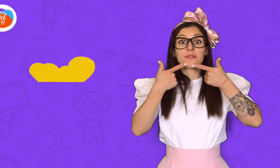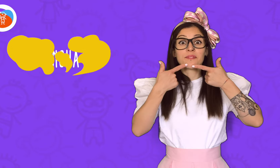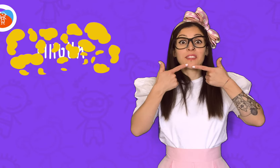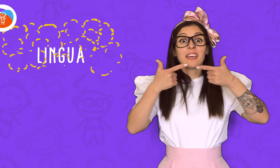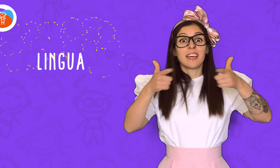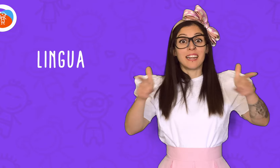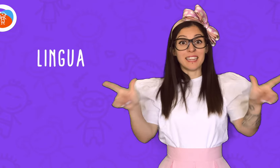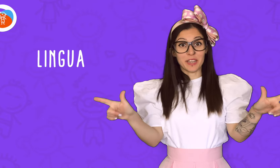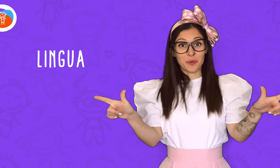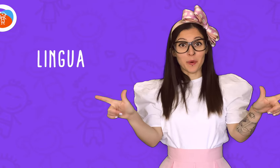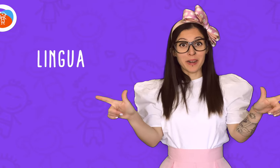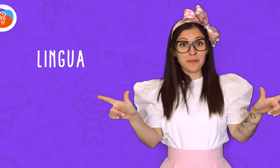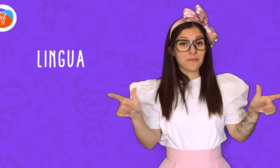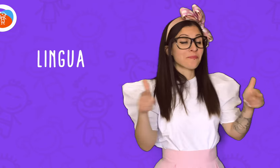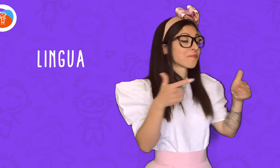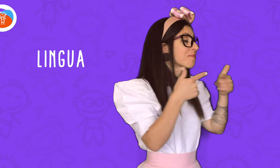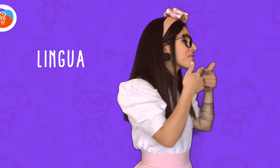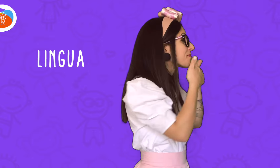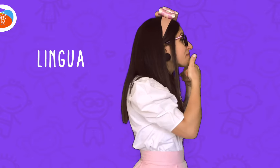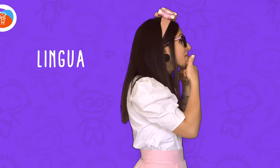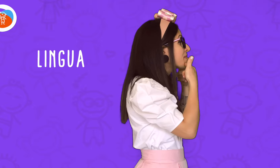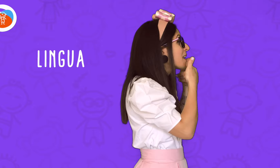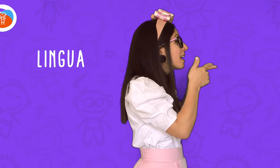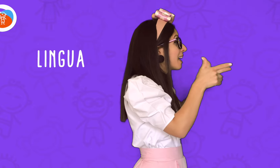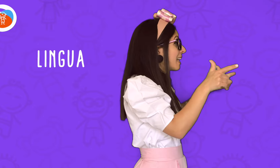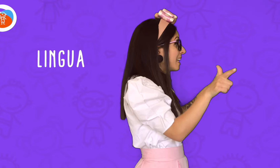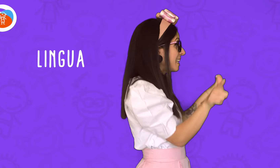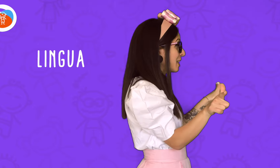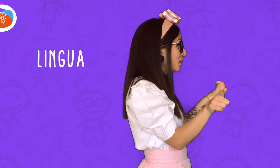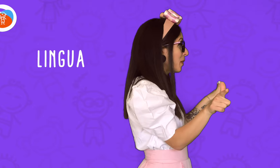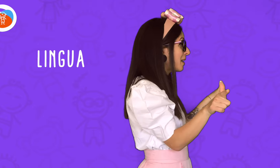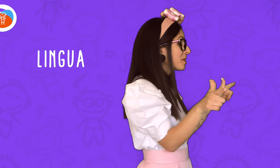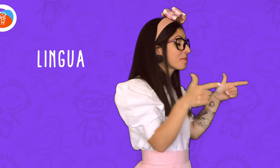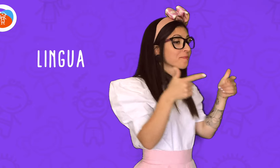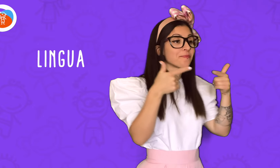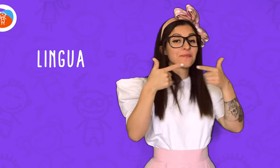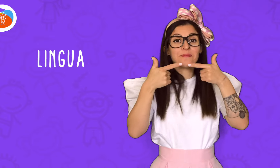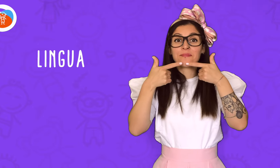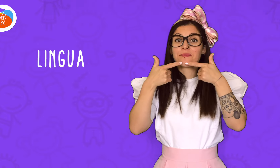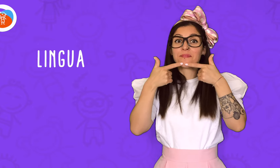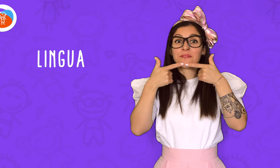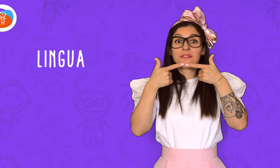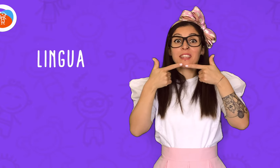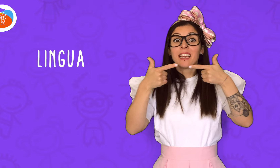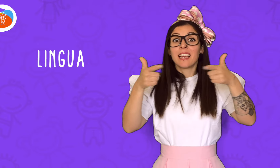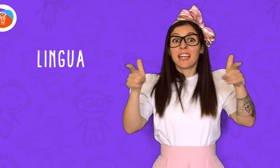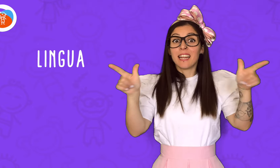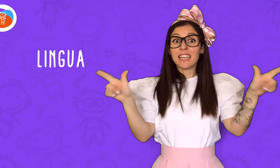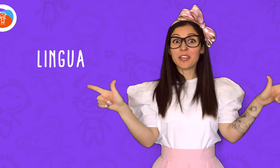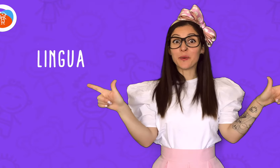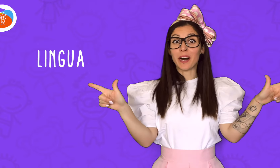LINGUA LINGUA LINGUA